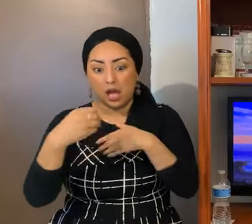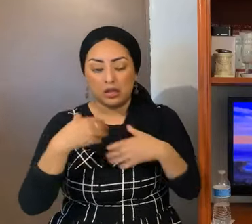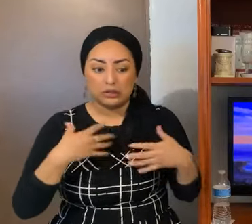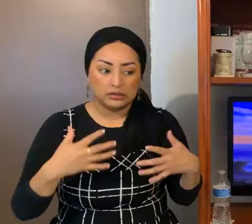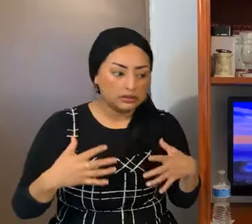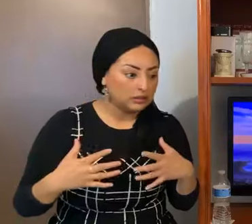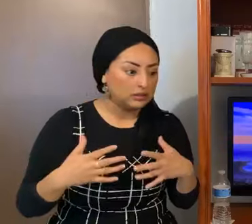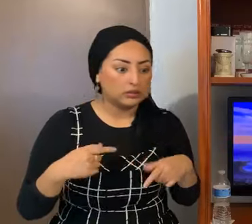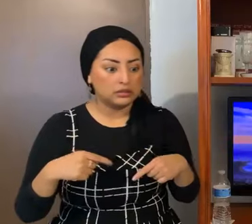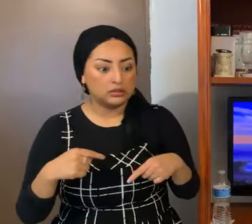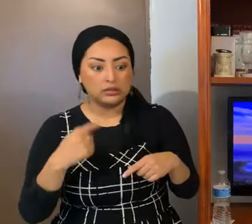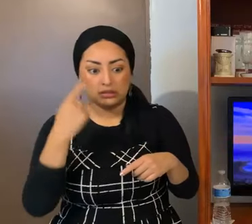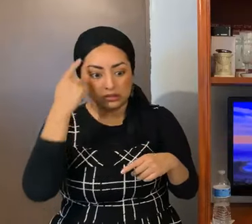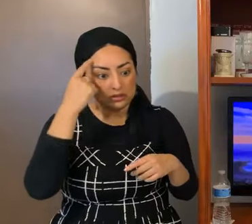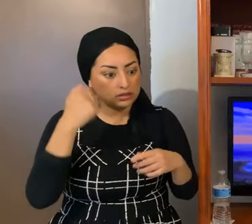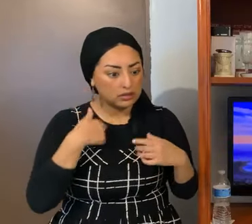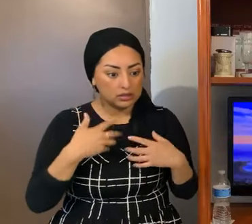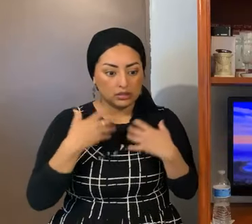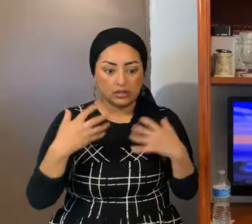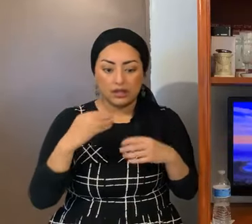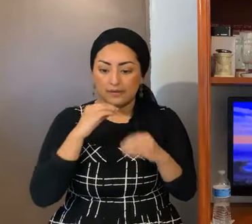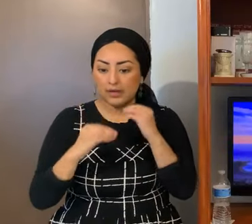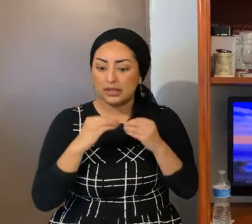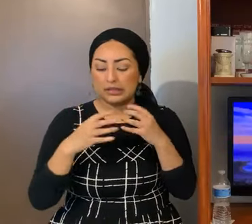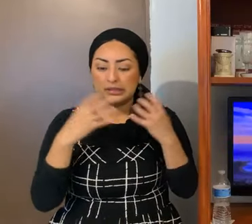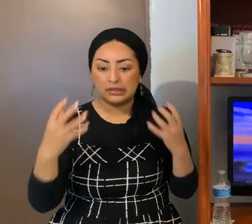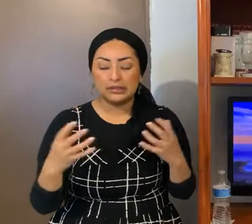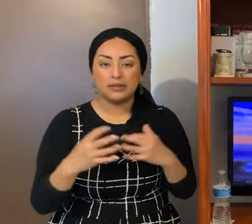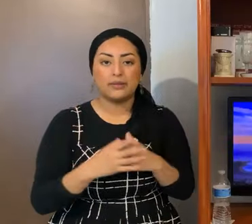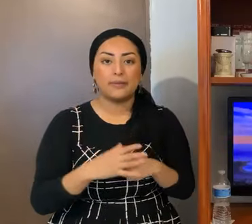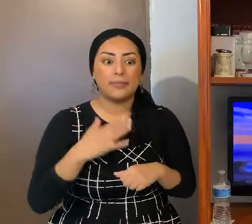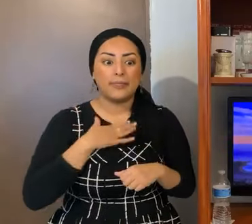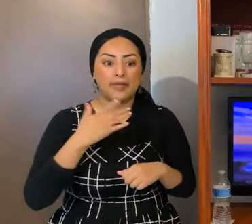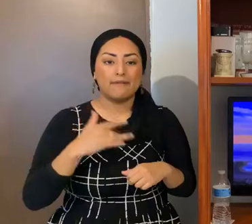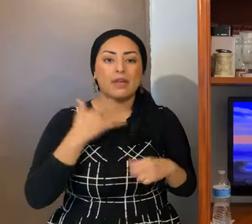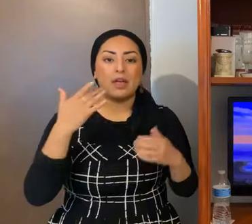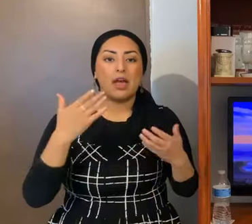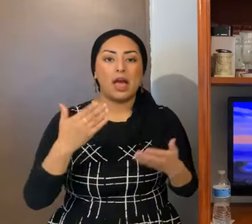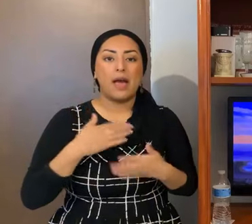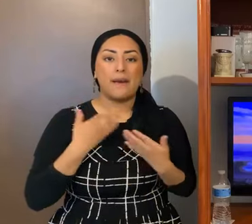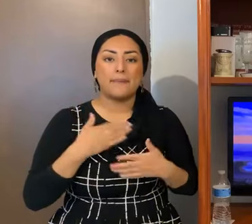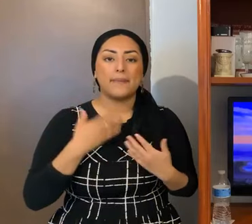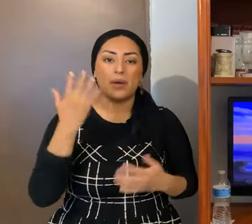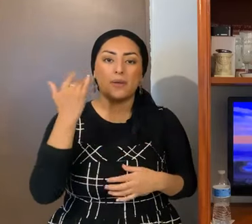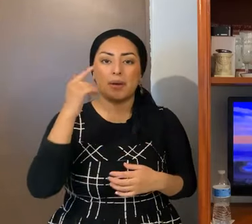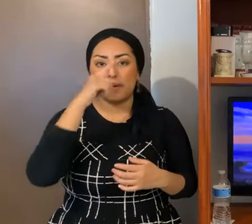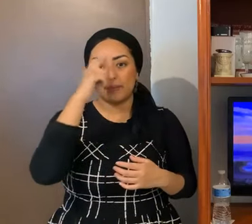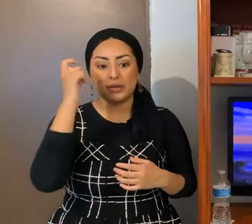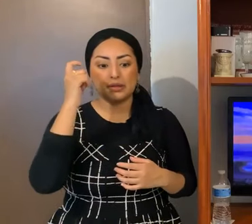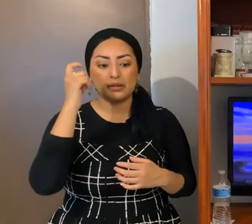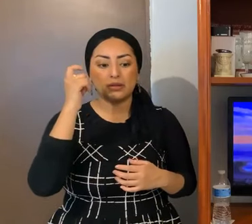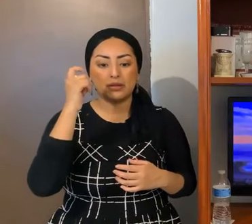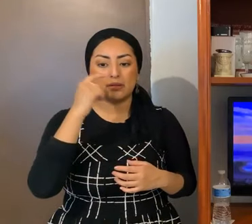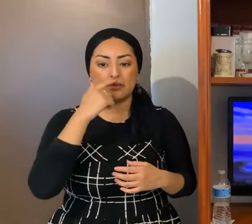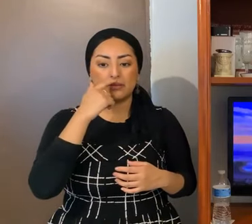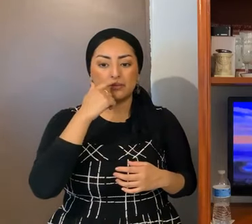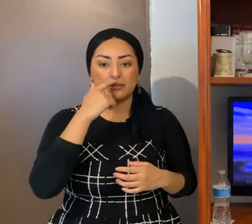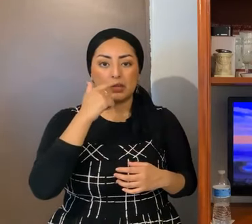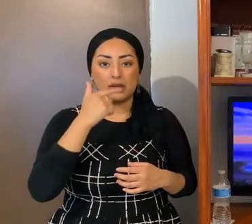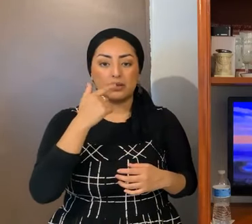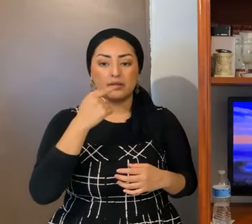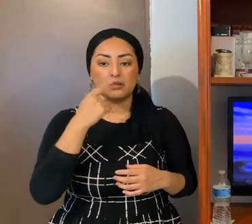temblando de la administración, pero decía, Padre, tengo mucho que corregir, y yo me sentía contento, porque lejos de